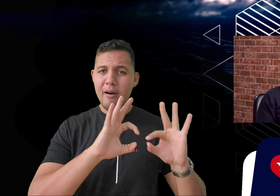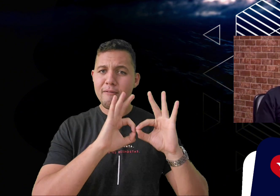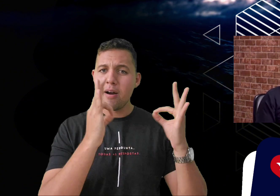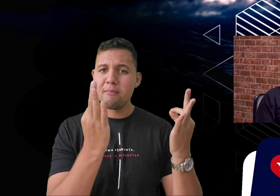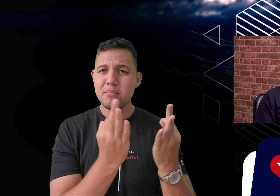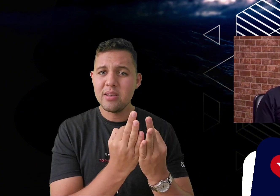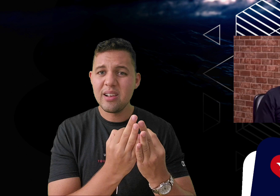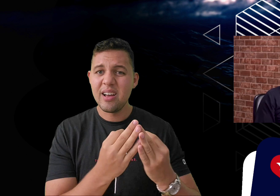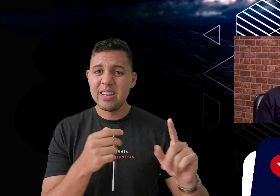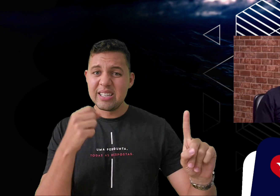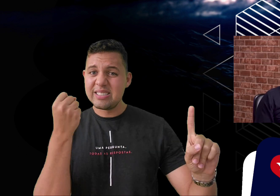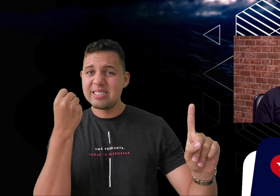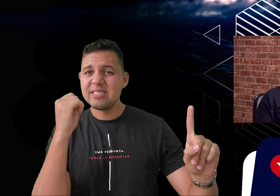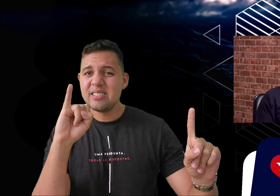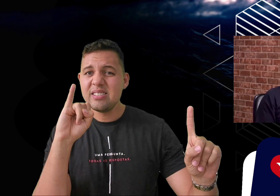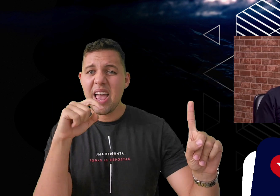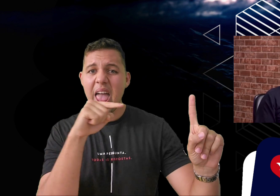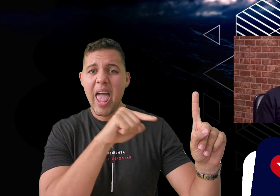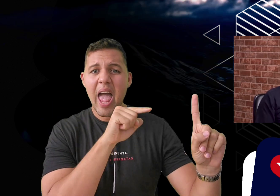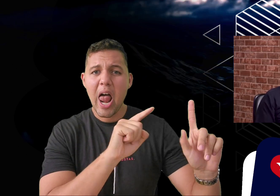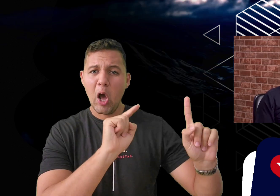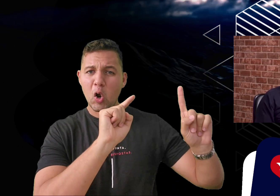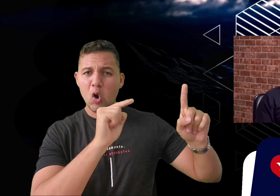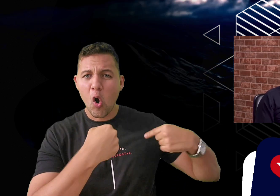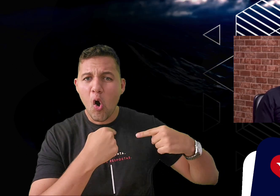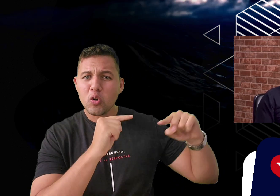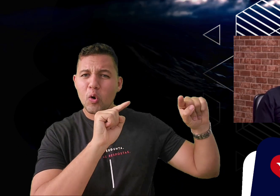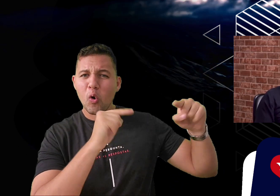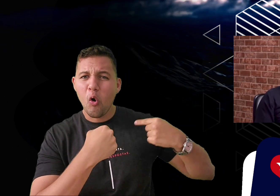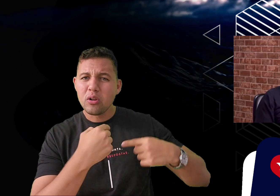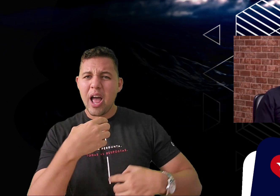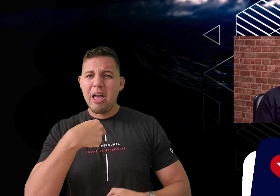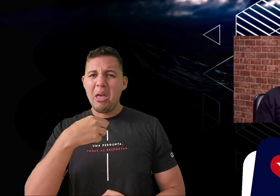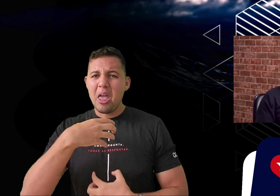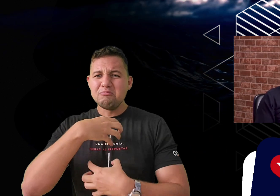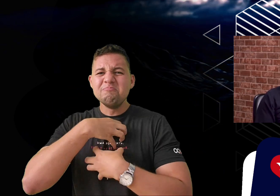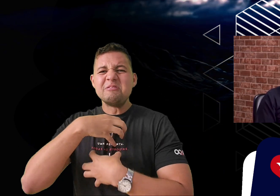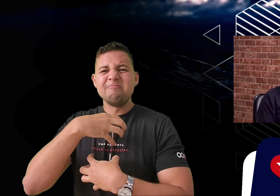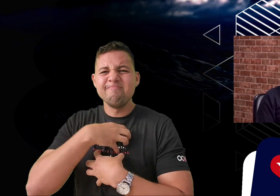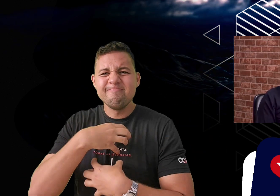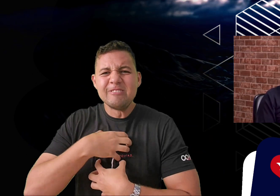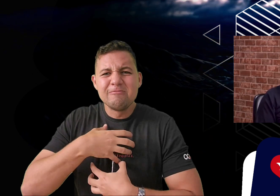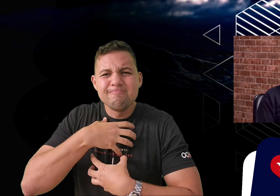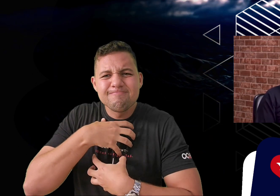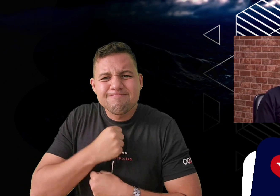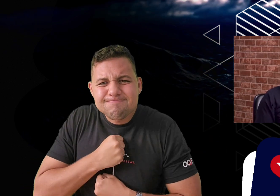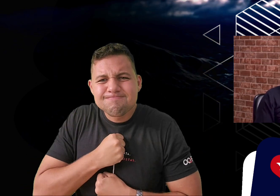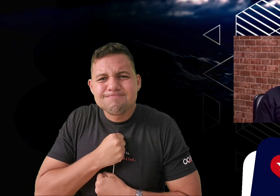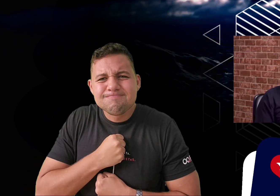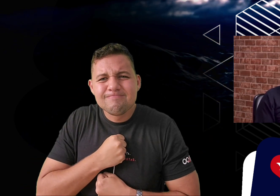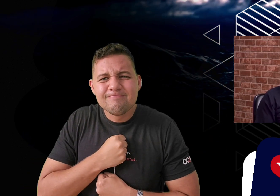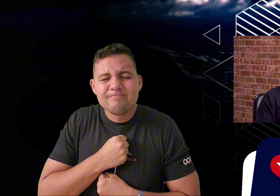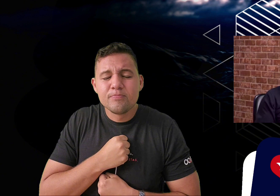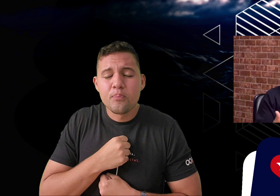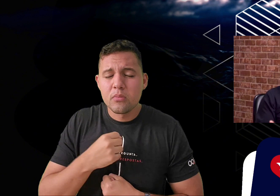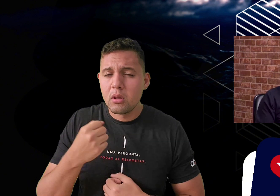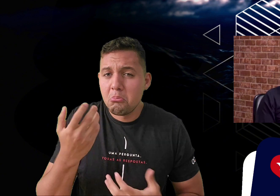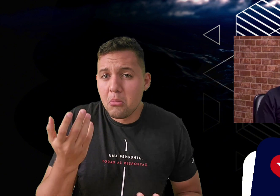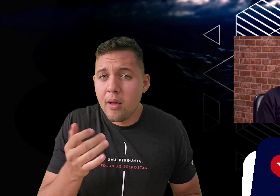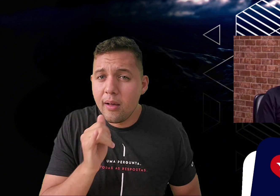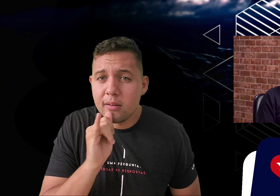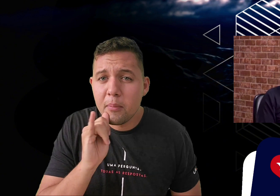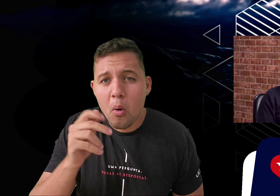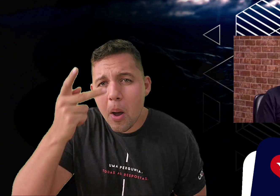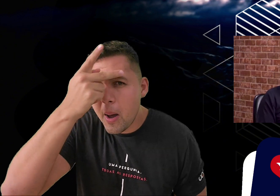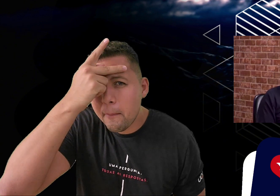nos xinga na rua, você está andando na rua e vem um estranho e xinga você vai falar, maluco. Mas se você chega em casa e o teu irmão